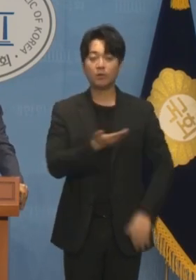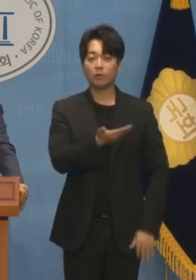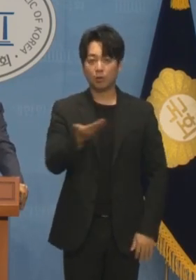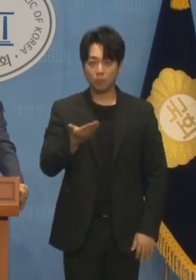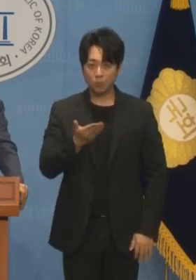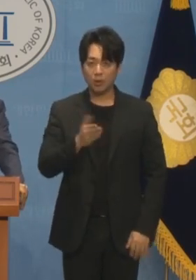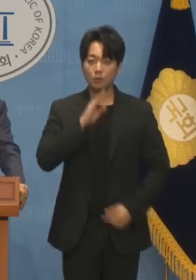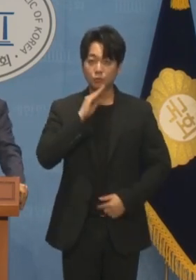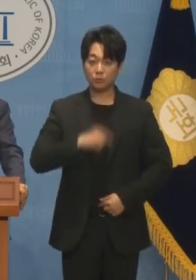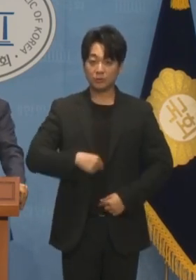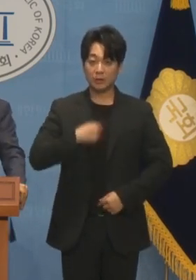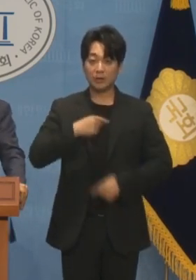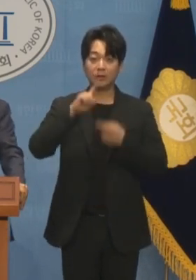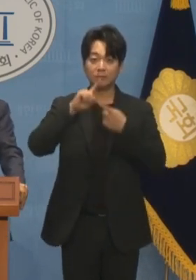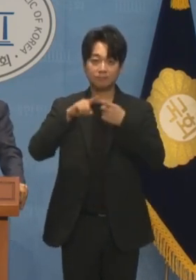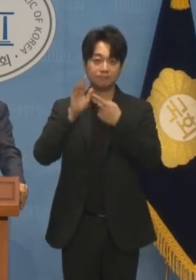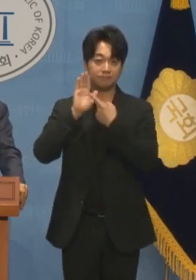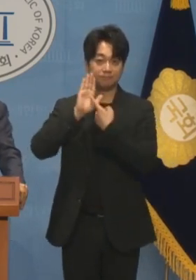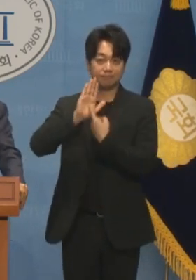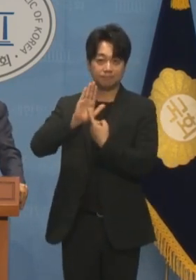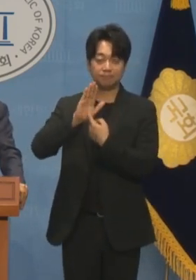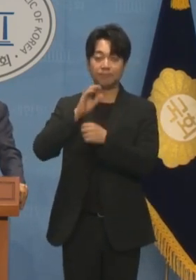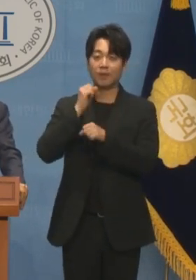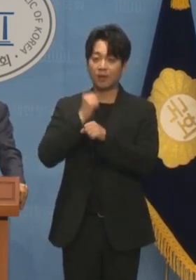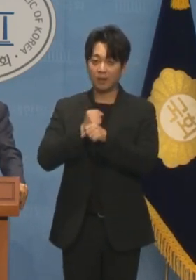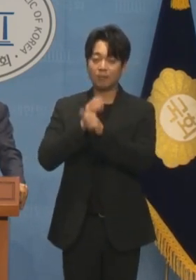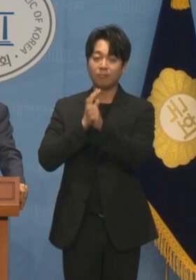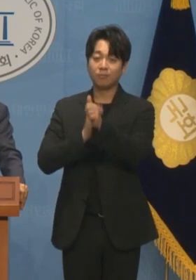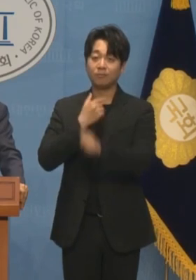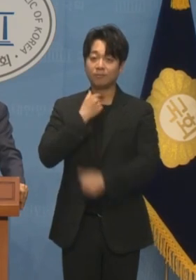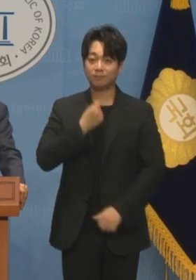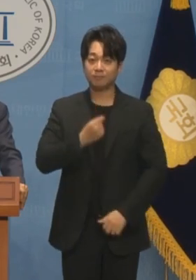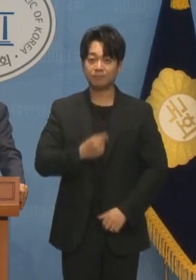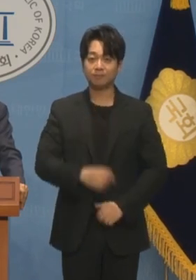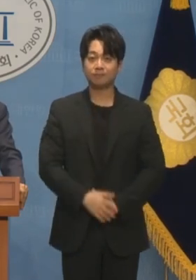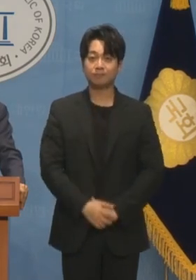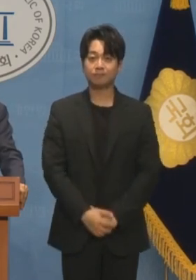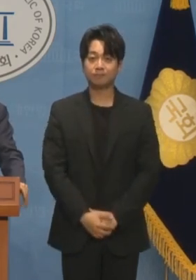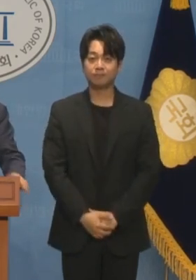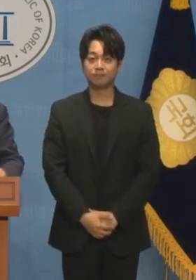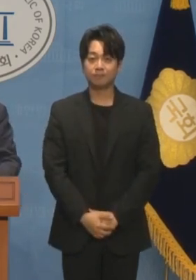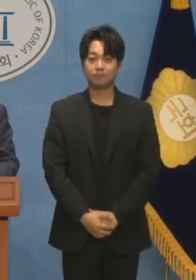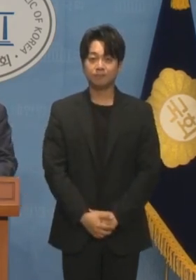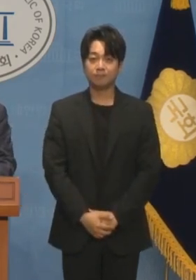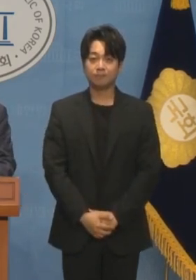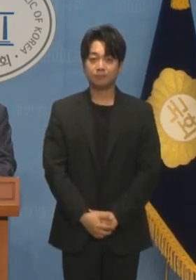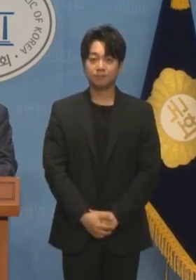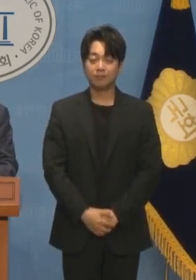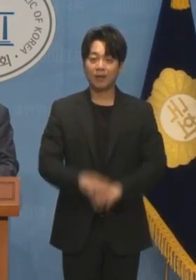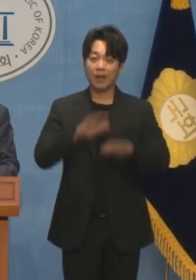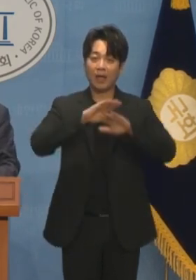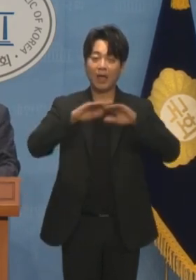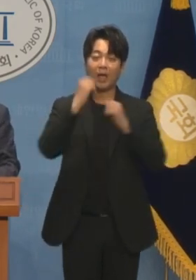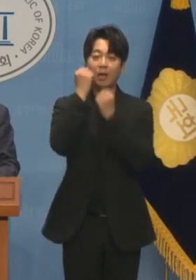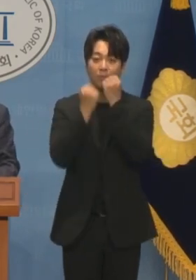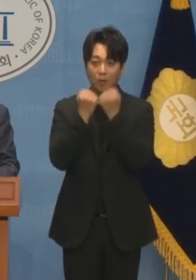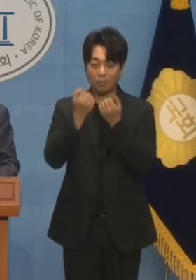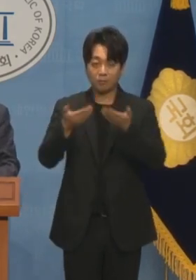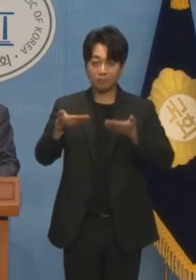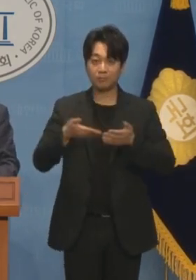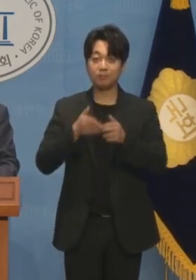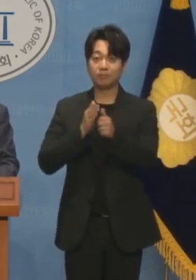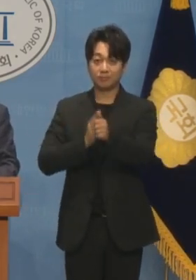신속히 이성만 의원님을 통해서 공개하시고 적극적으로 해명해 주시기를